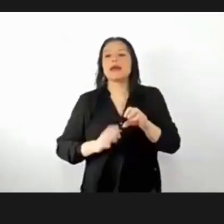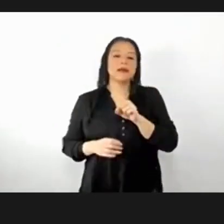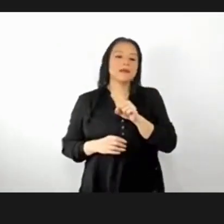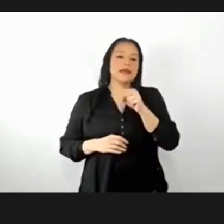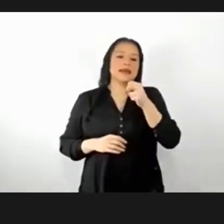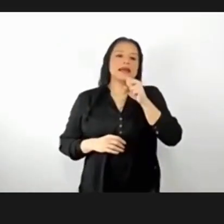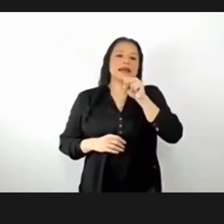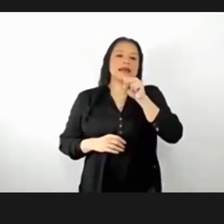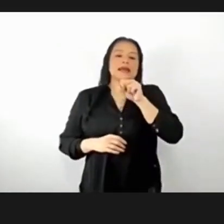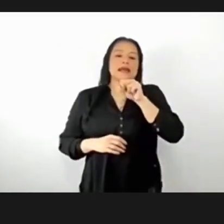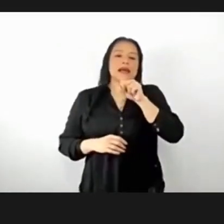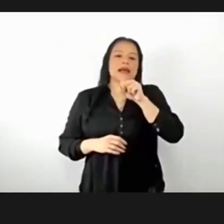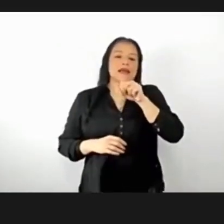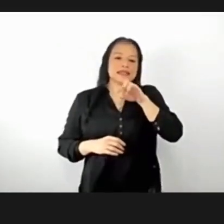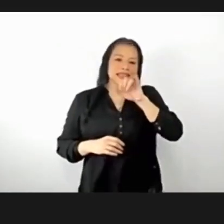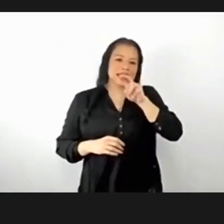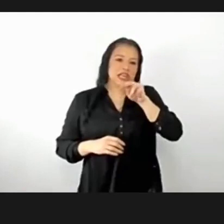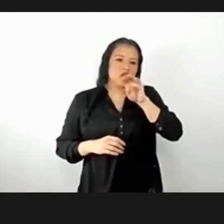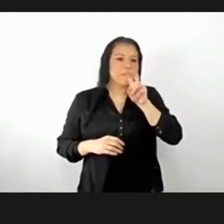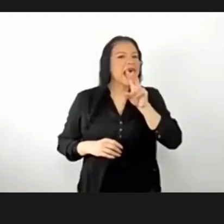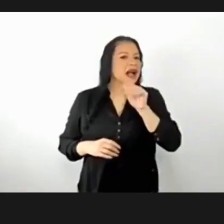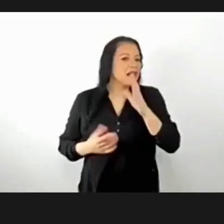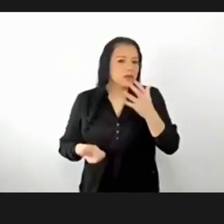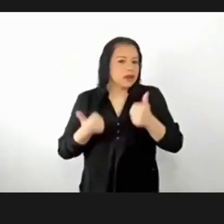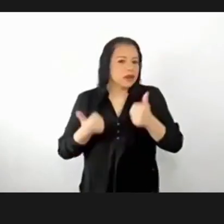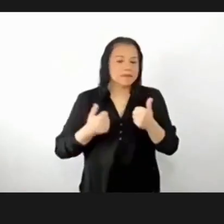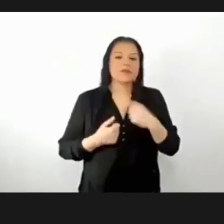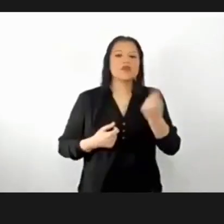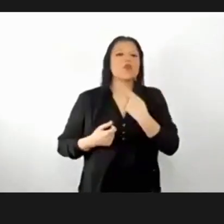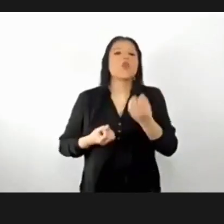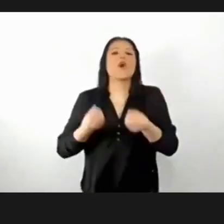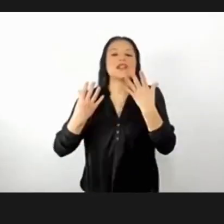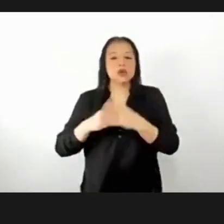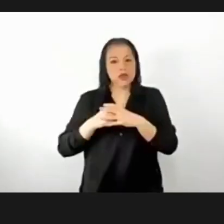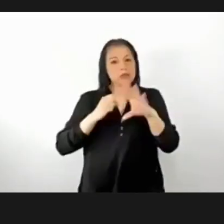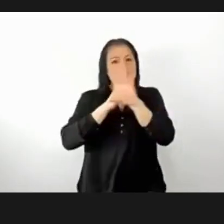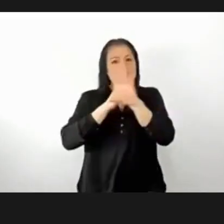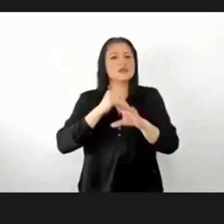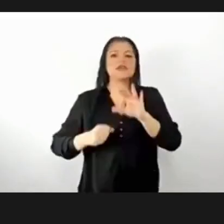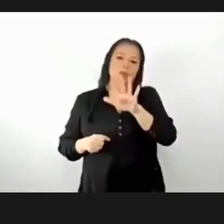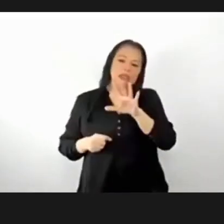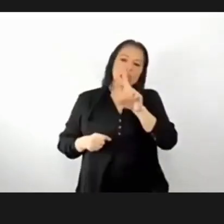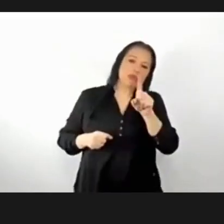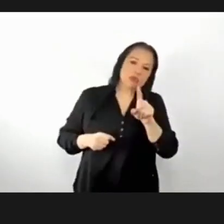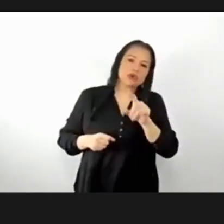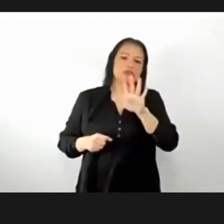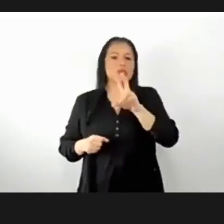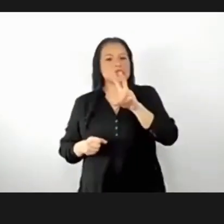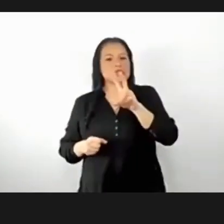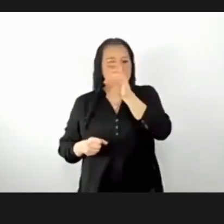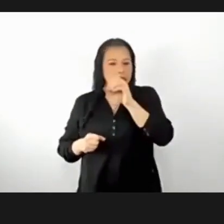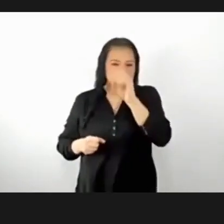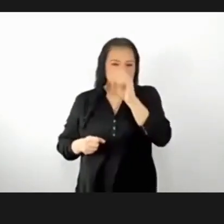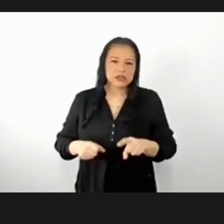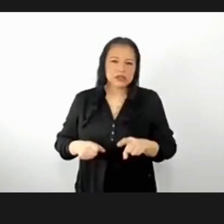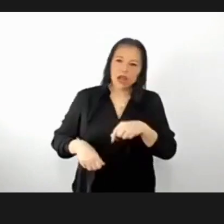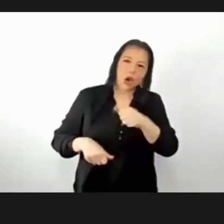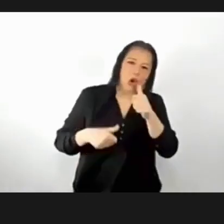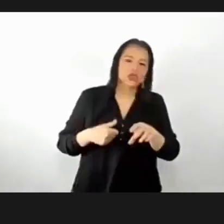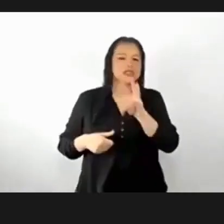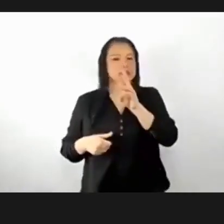que se usa en Chile y en Brasil. Su eficacia es de solo 51% en un estudio, en otro estudio en Chile